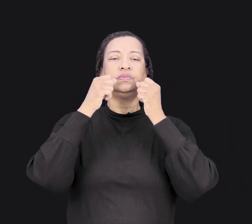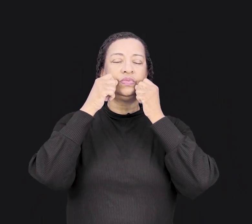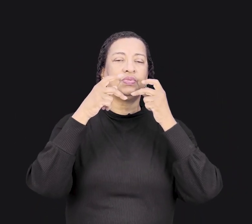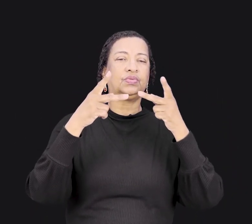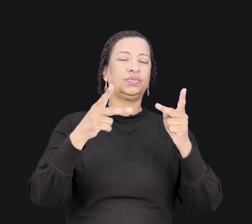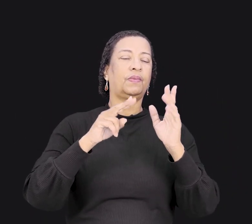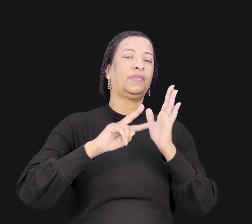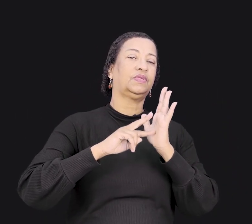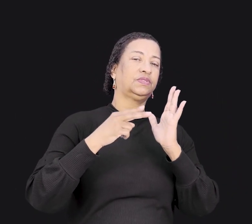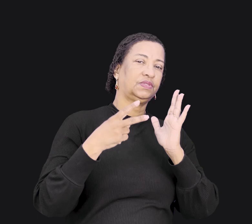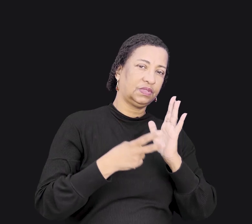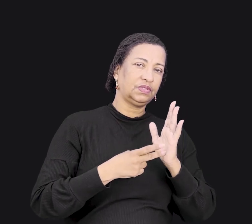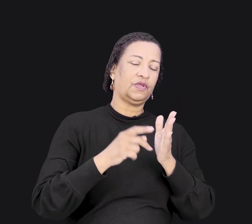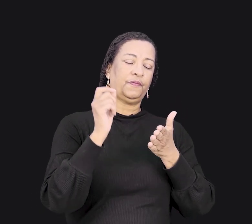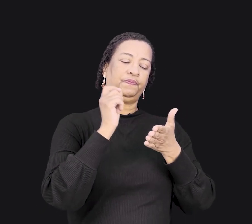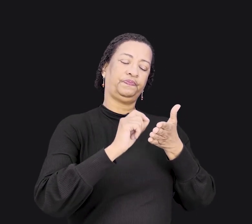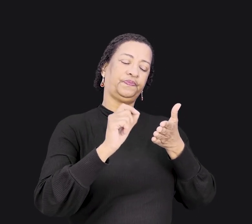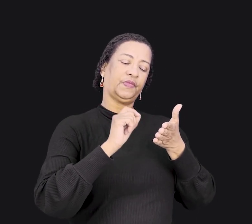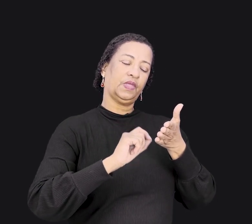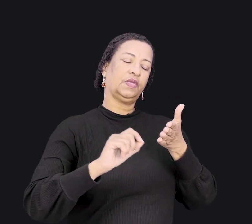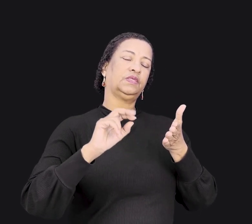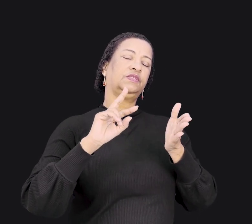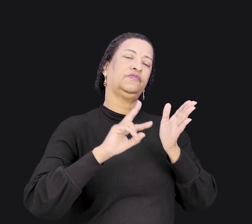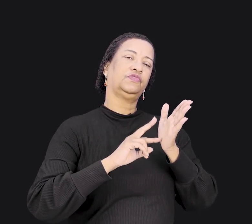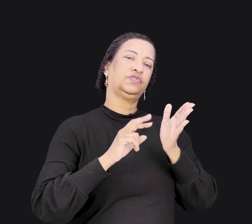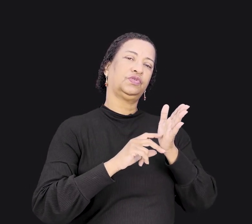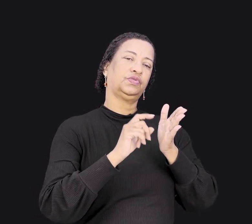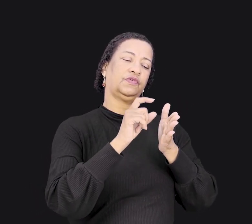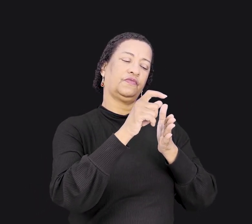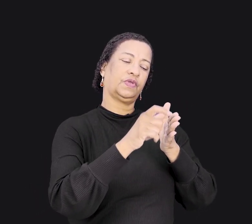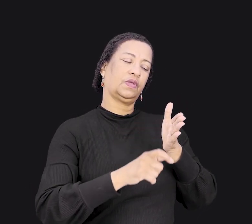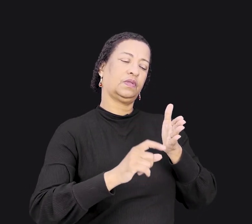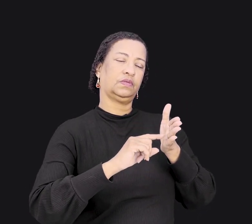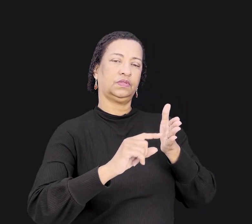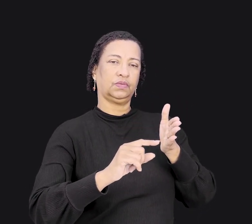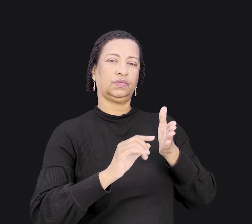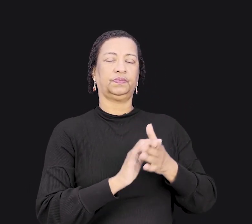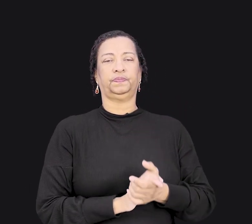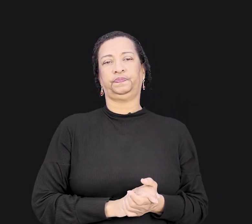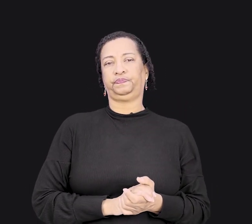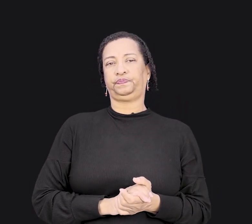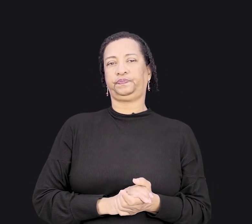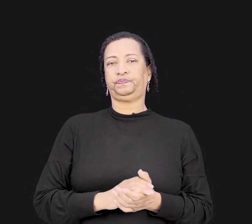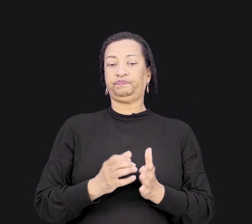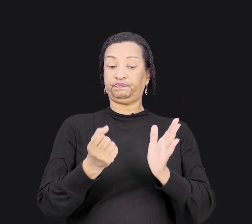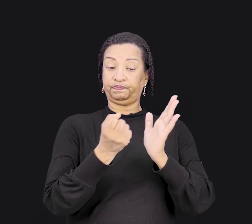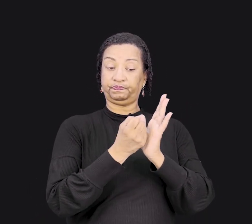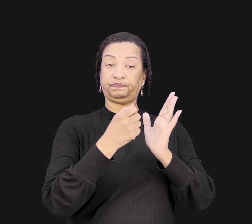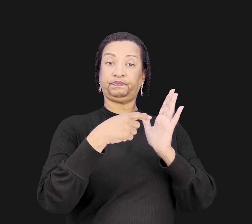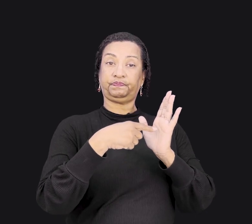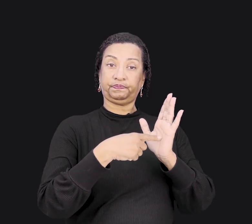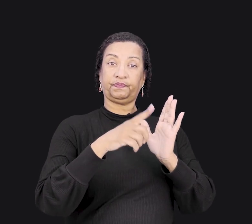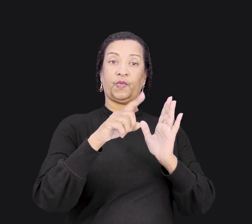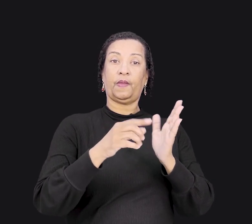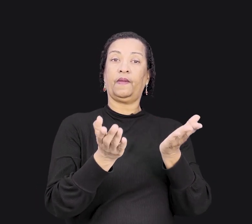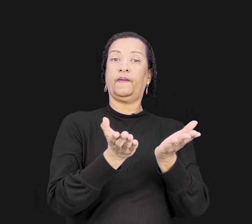significam. E então escreva o significado na segunda coluna. Estes símbolos ou sinais são bíblicos e muitos